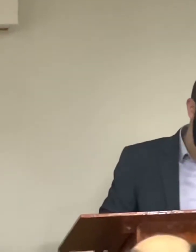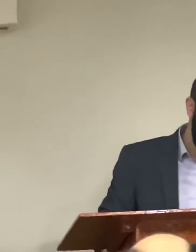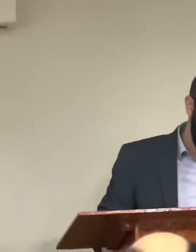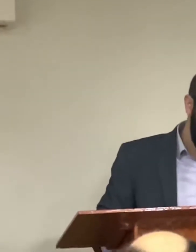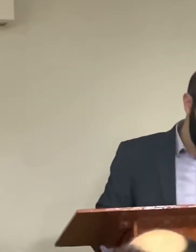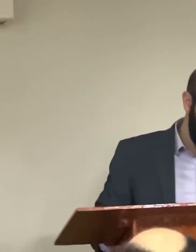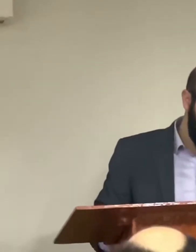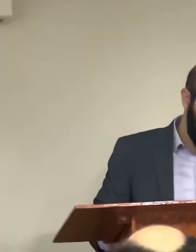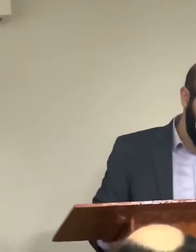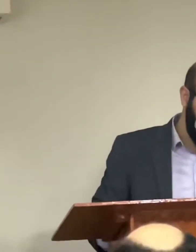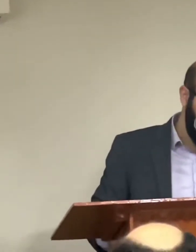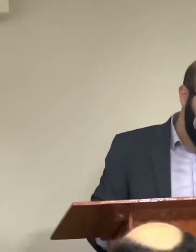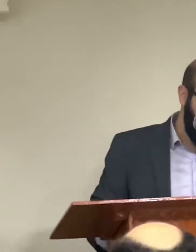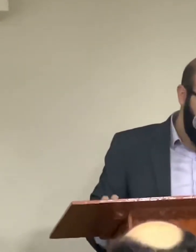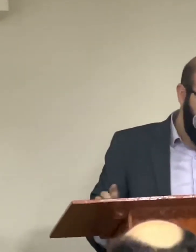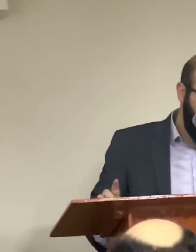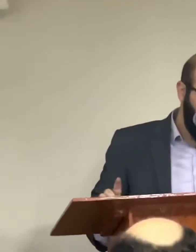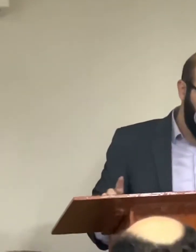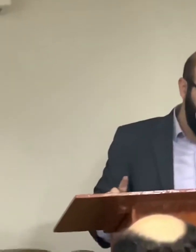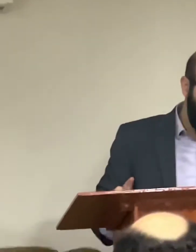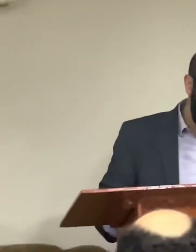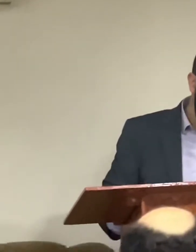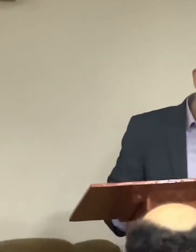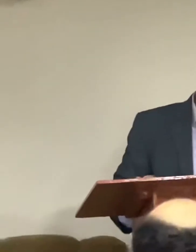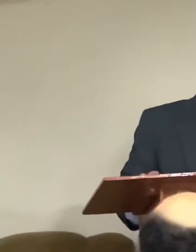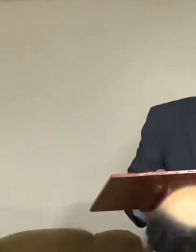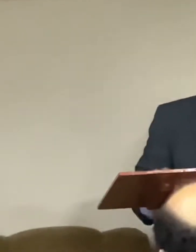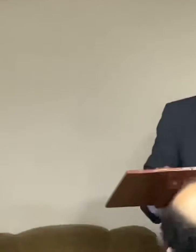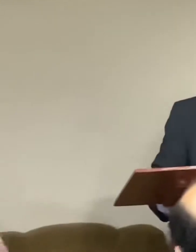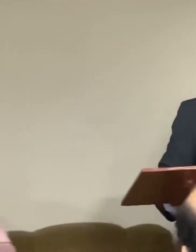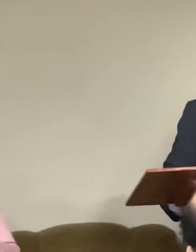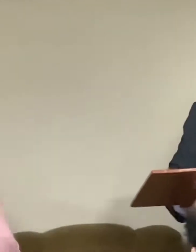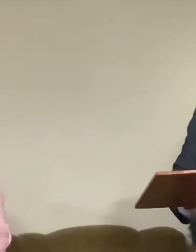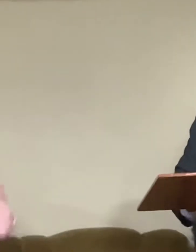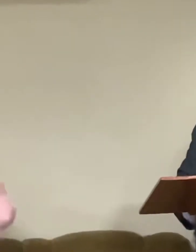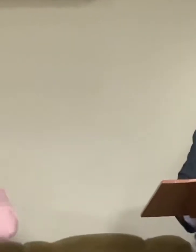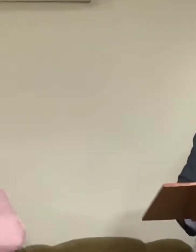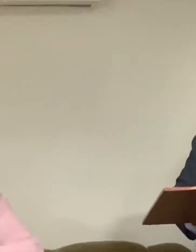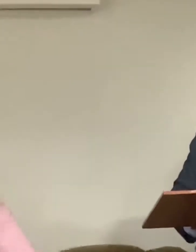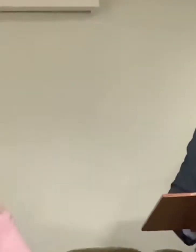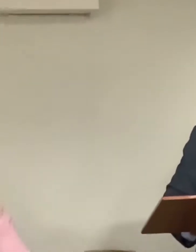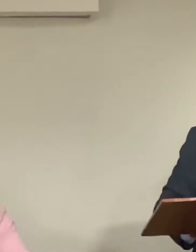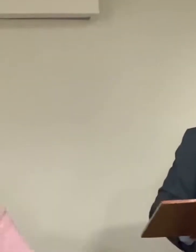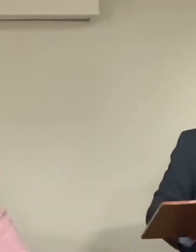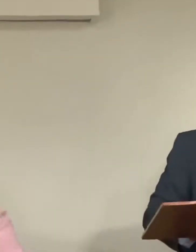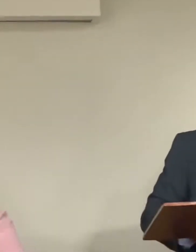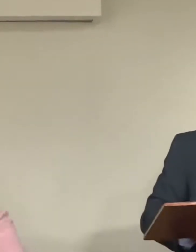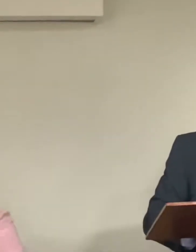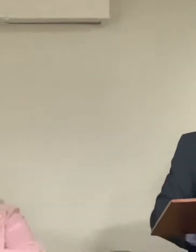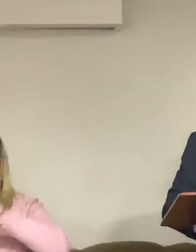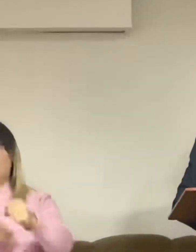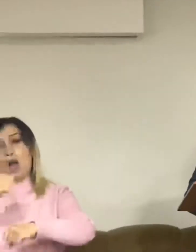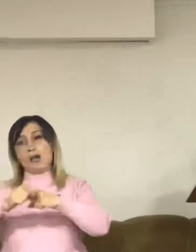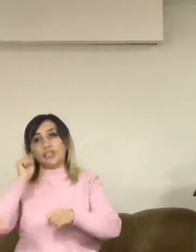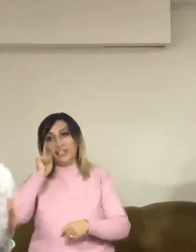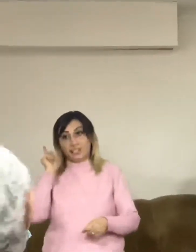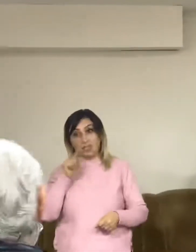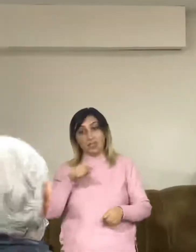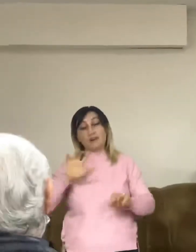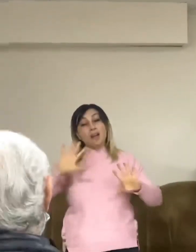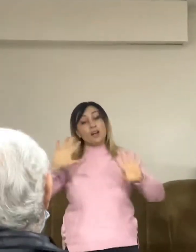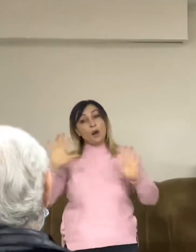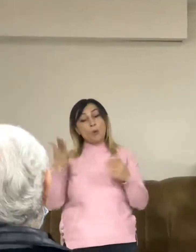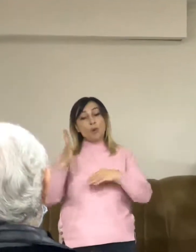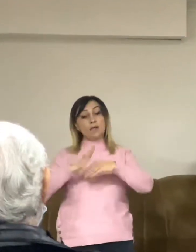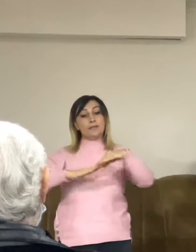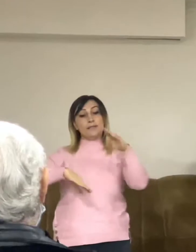դարձավ ինչպես մեզնից մեկը, որ բարին ու չարը գիտենամ, և հիմա մի գուցե իր ձեռքը մեկնի